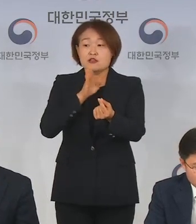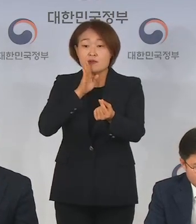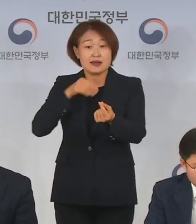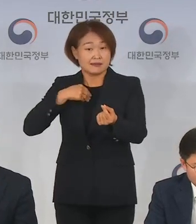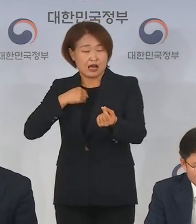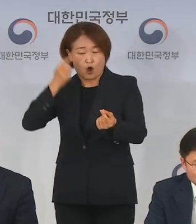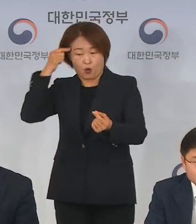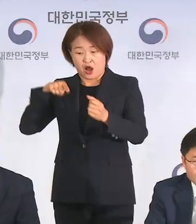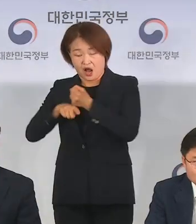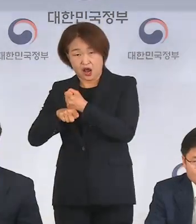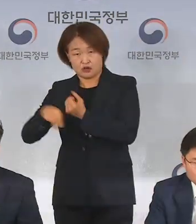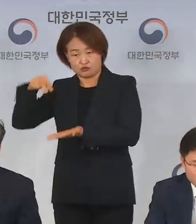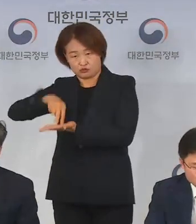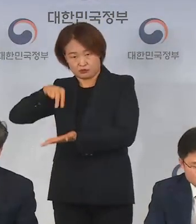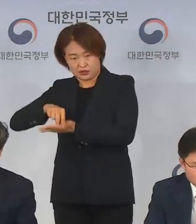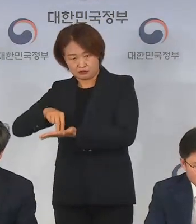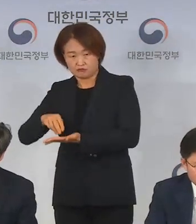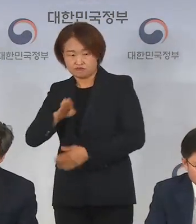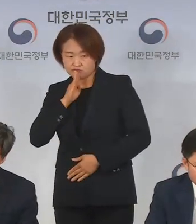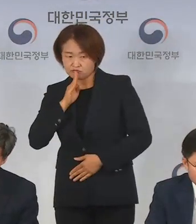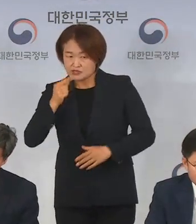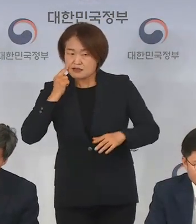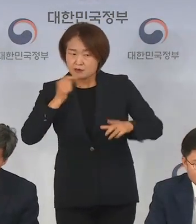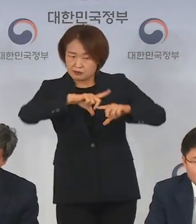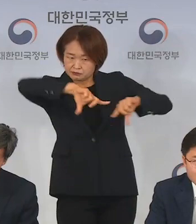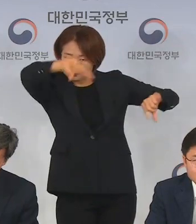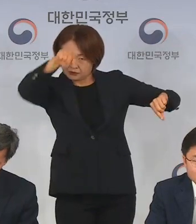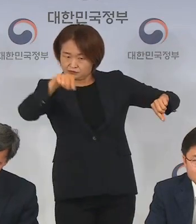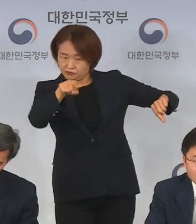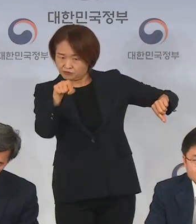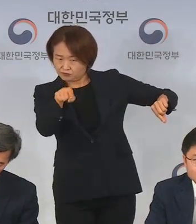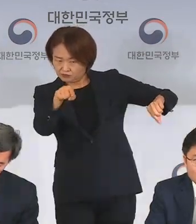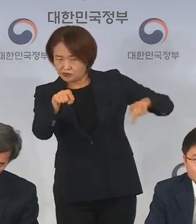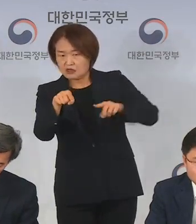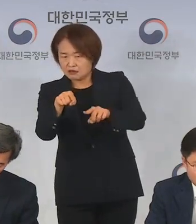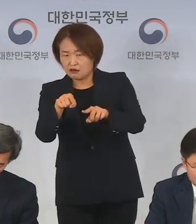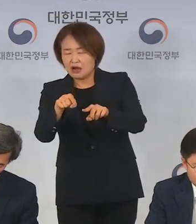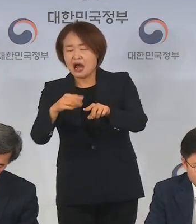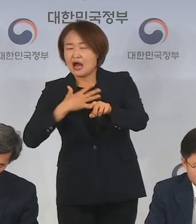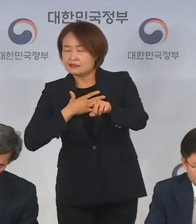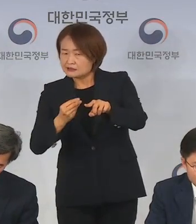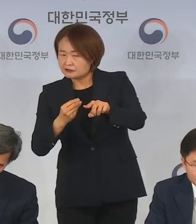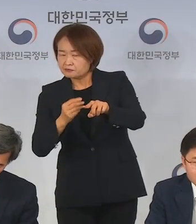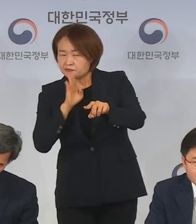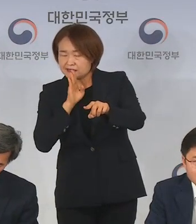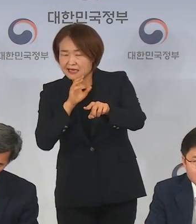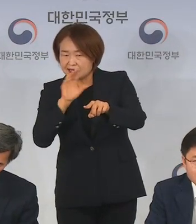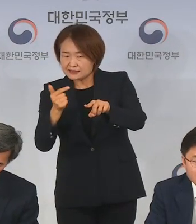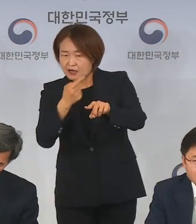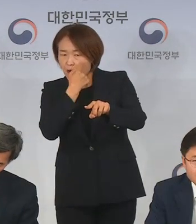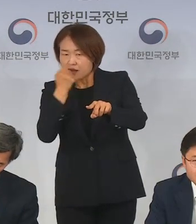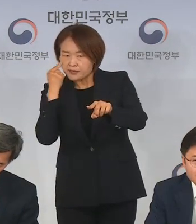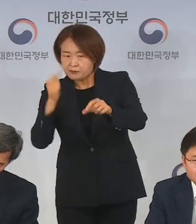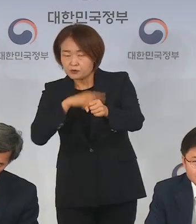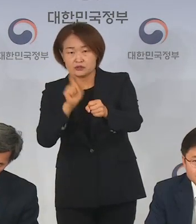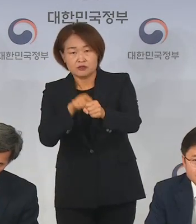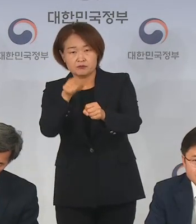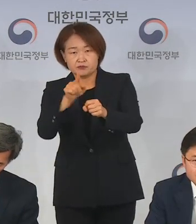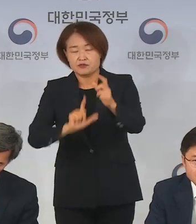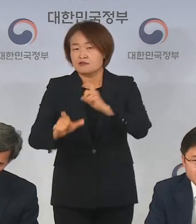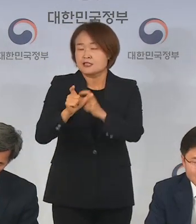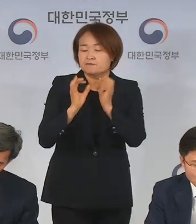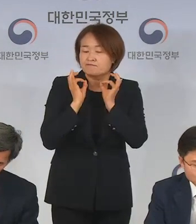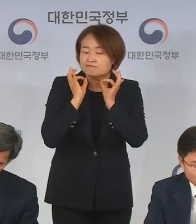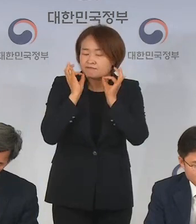영역에서 후쿠시마 오염수 방류에 대한 과학적 안전 여부를 확인하는 데